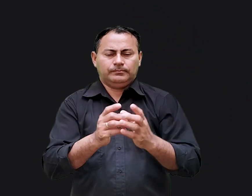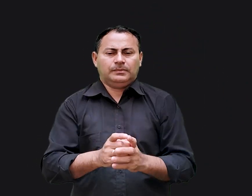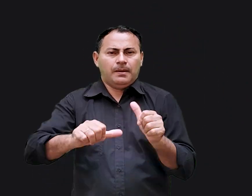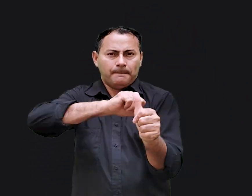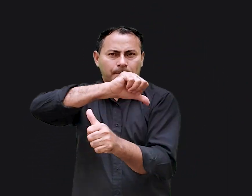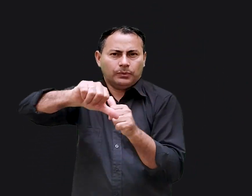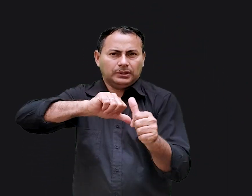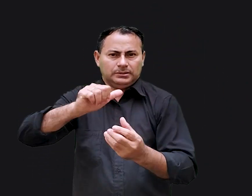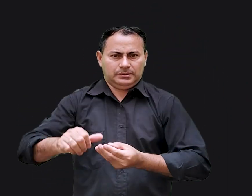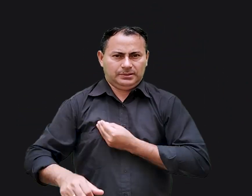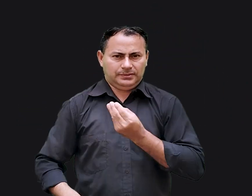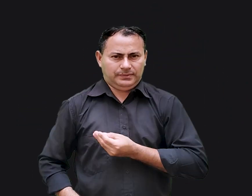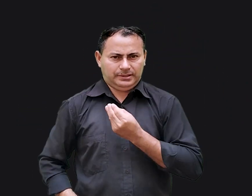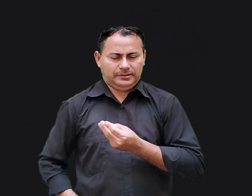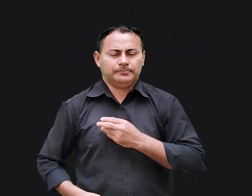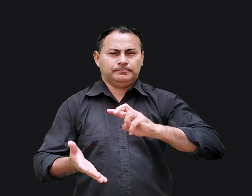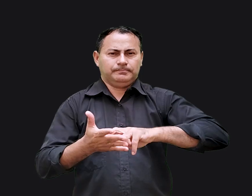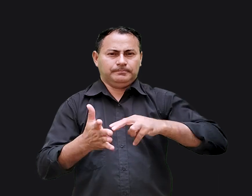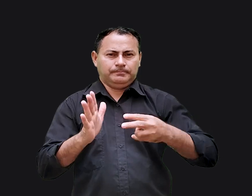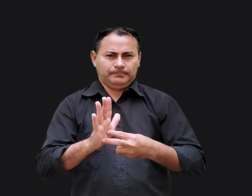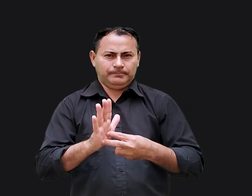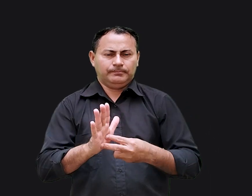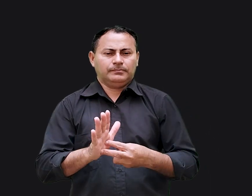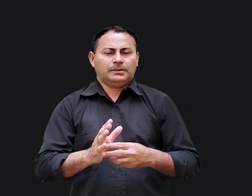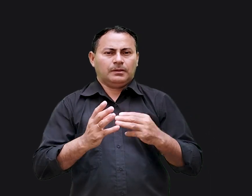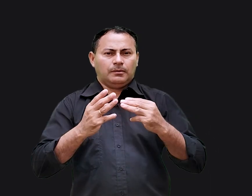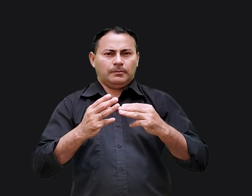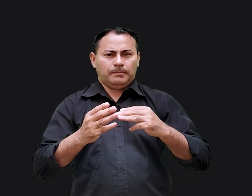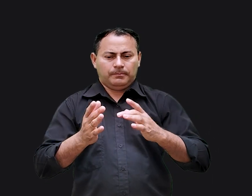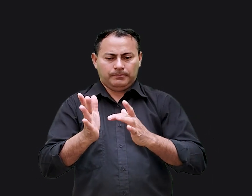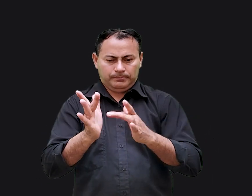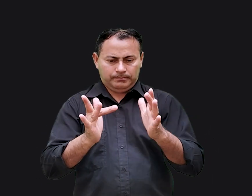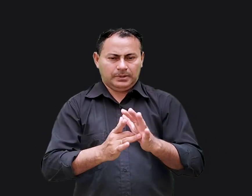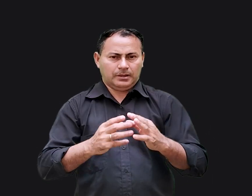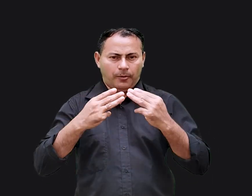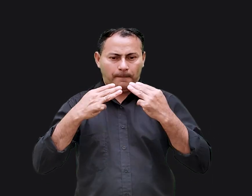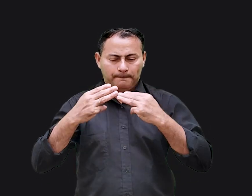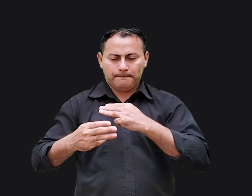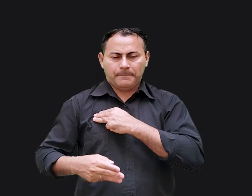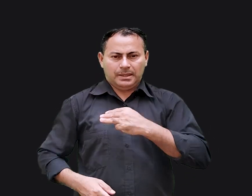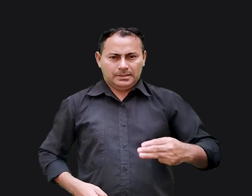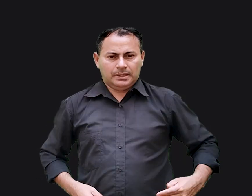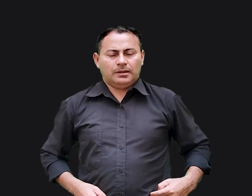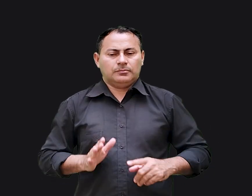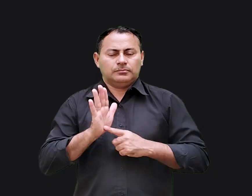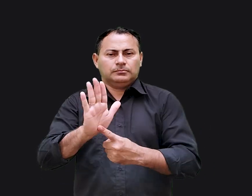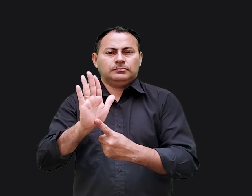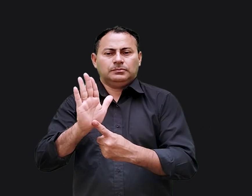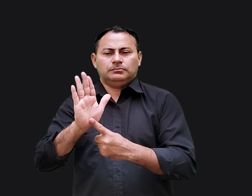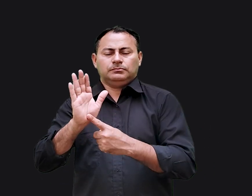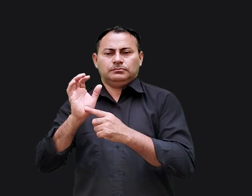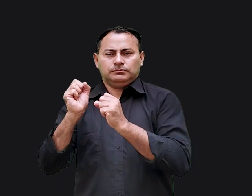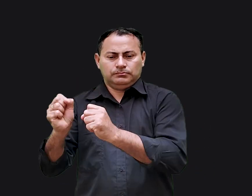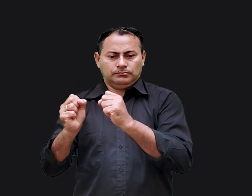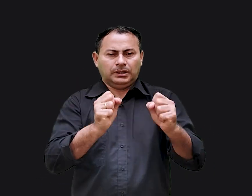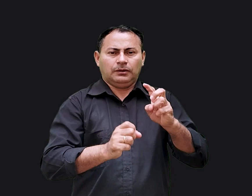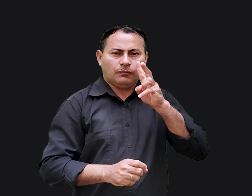de mudança de vida. Isso significa que o Messias demonstrará o espírito de poder e força. Depois,